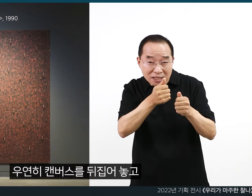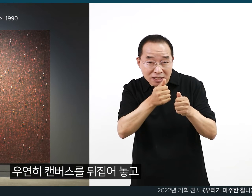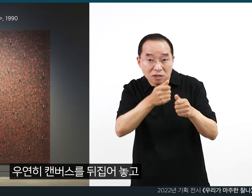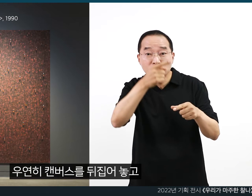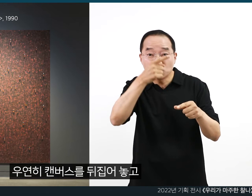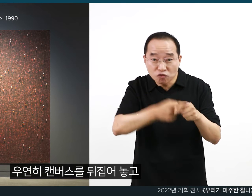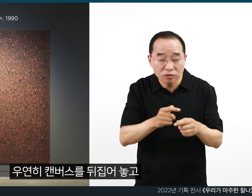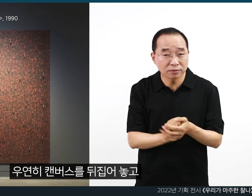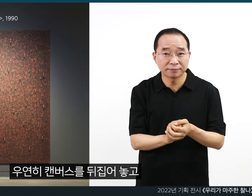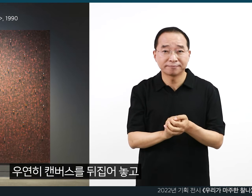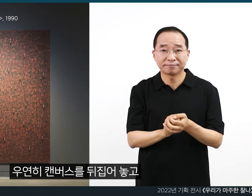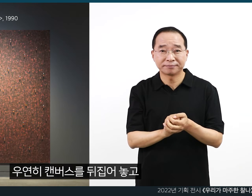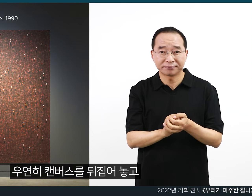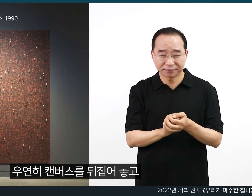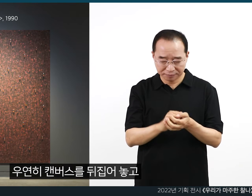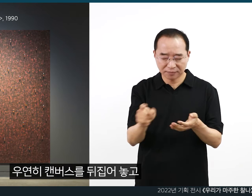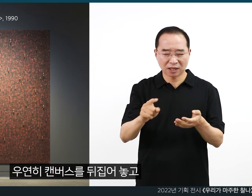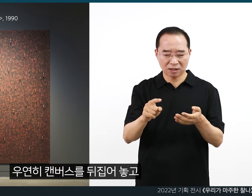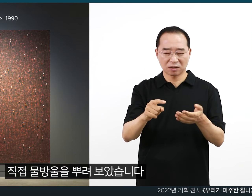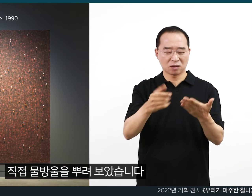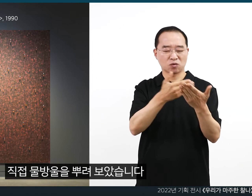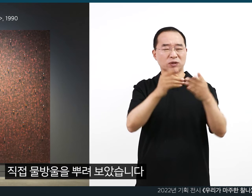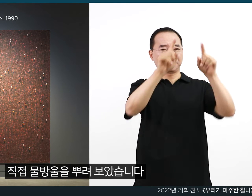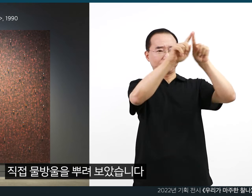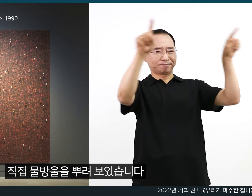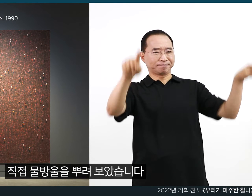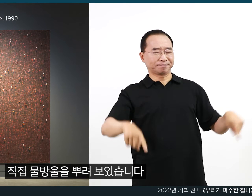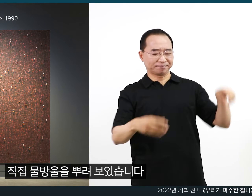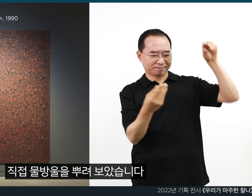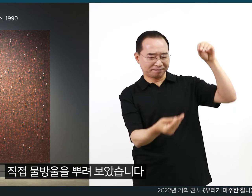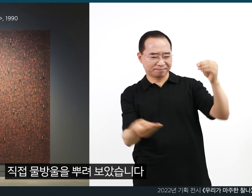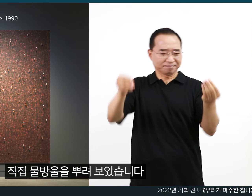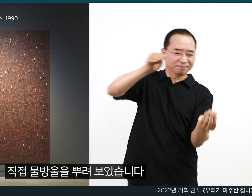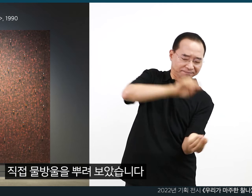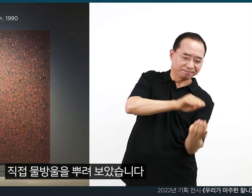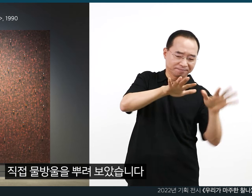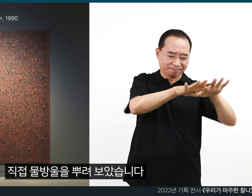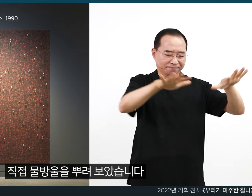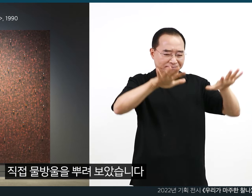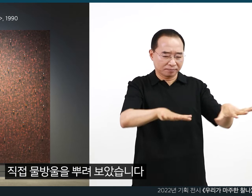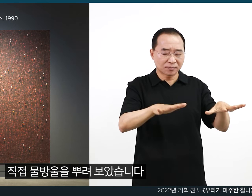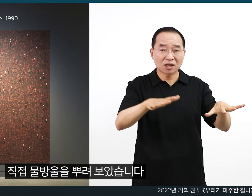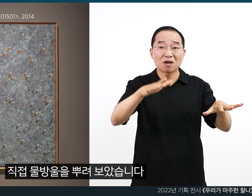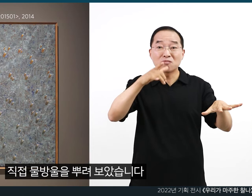우연히 캔버스를 뒤집어 놓고 직접 물방울을 뿌려보았습니다.